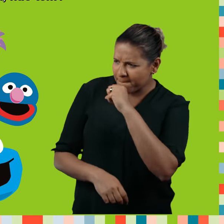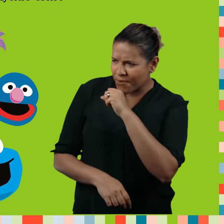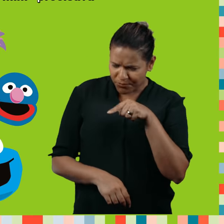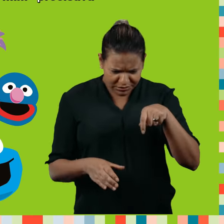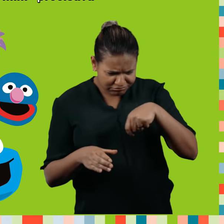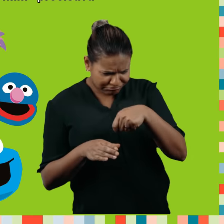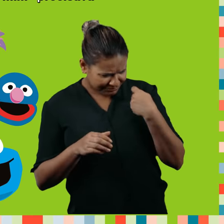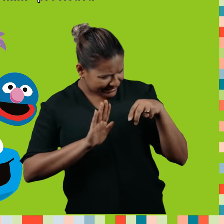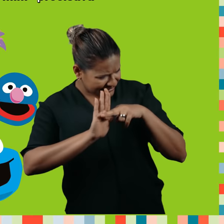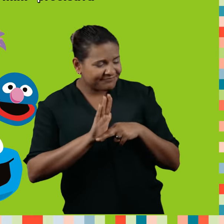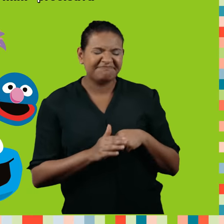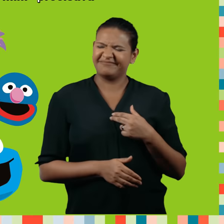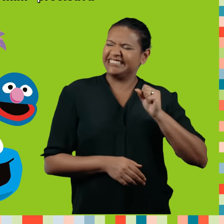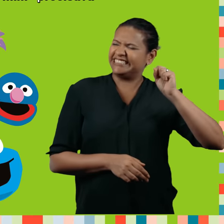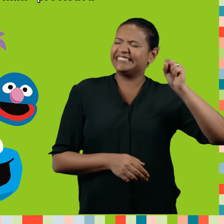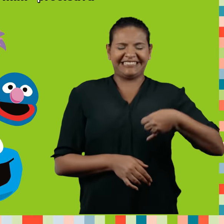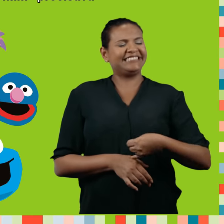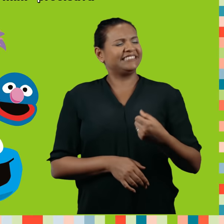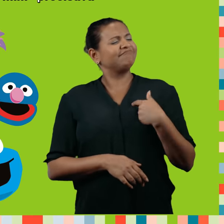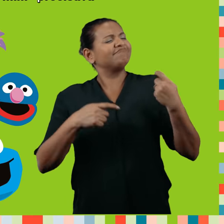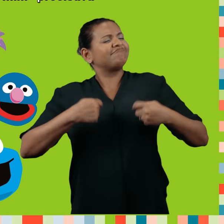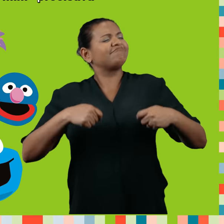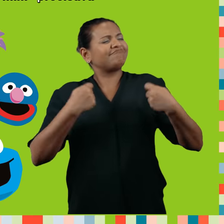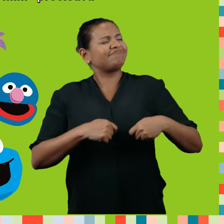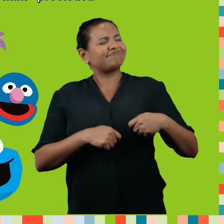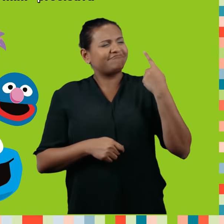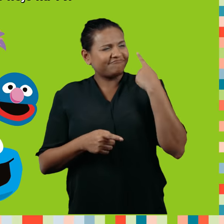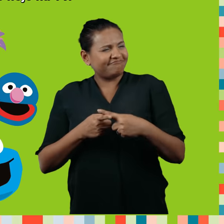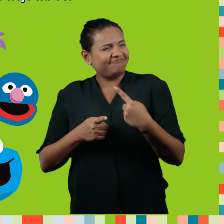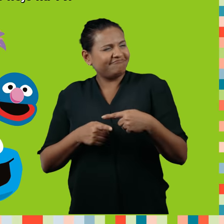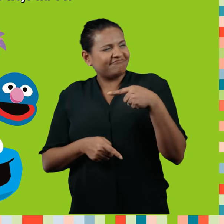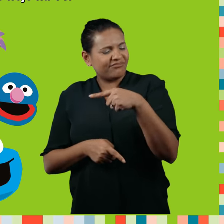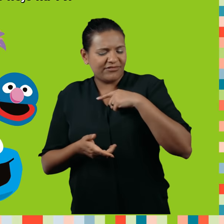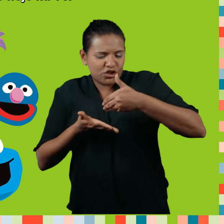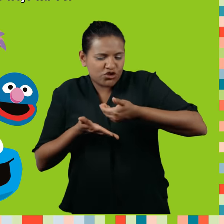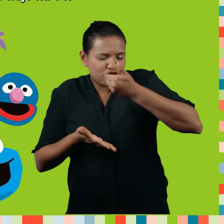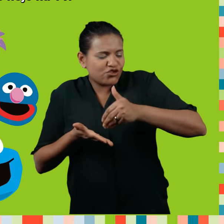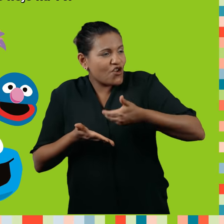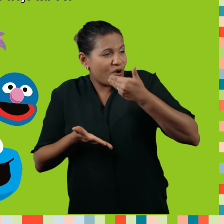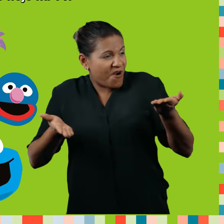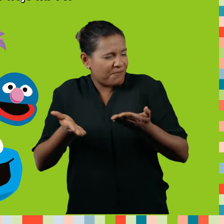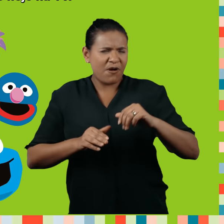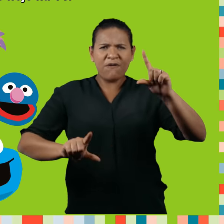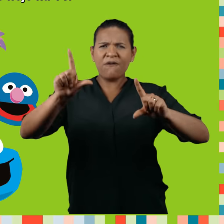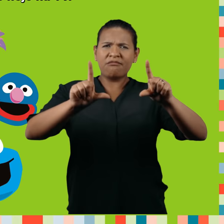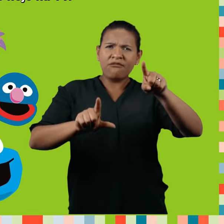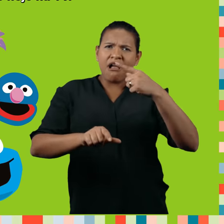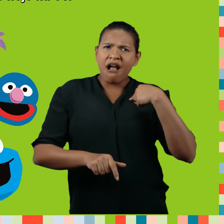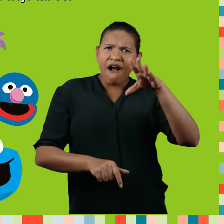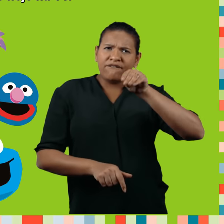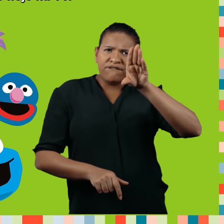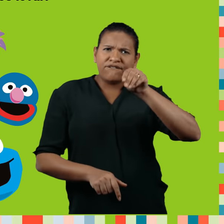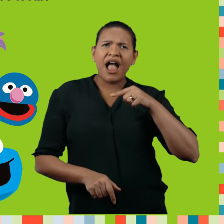tem? Sim! Era exatamente o que Mim precisava para fazer a receita da sopa que vimos hoje na